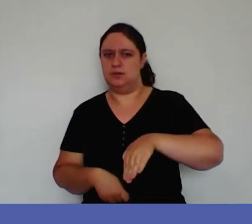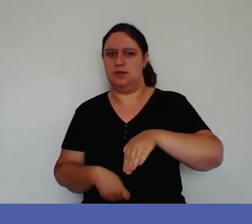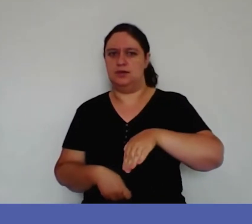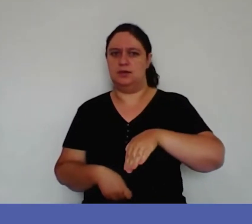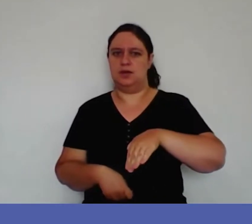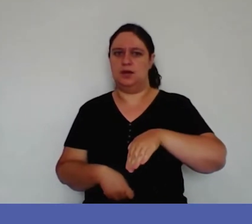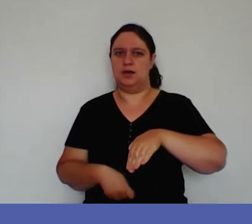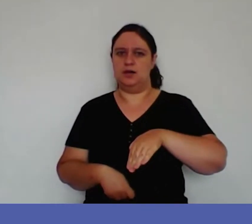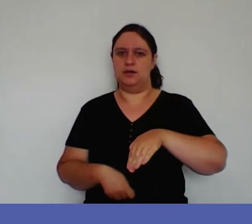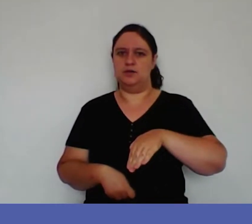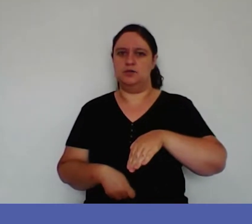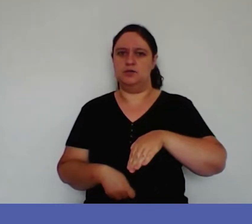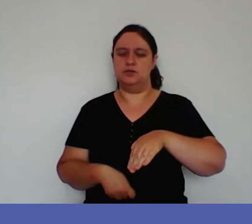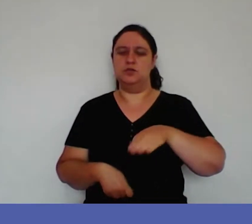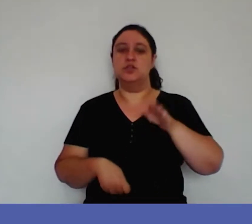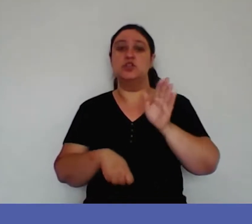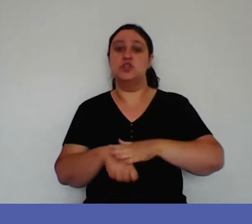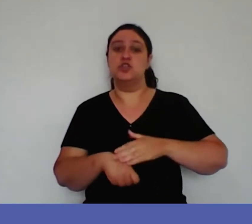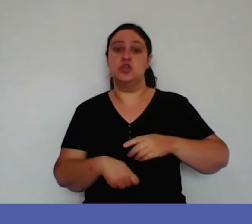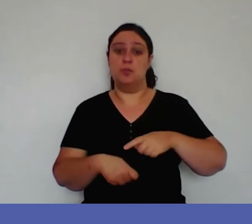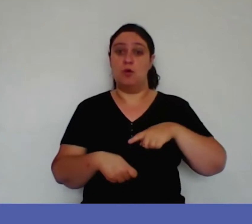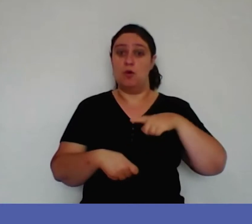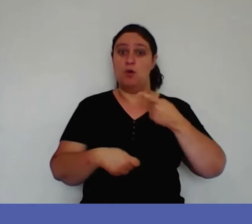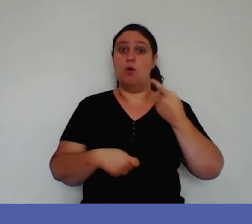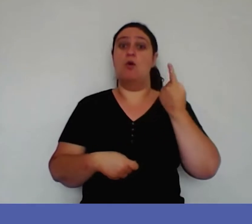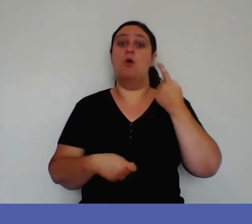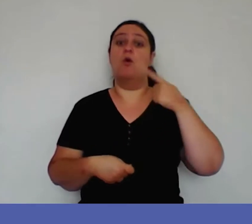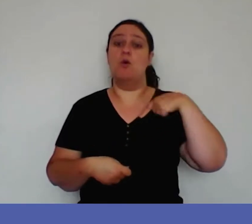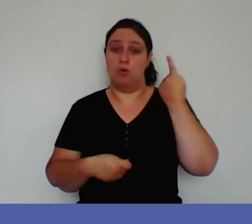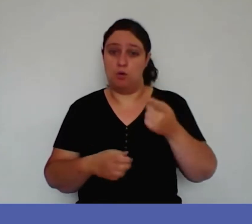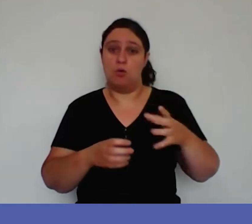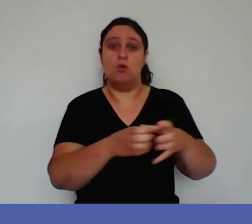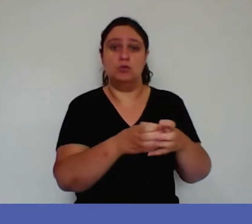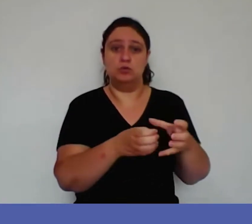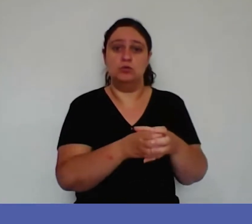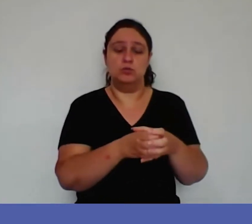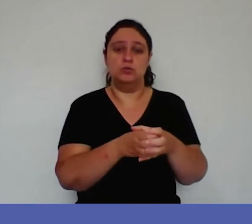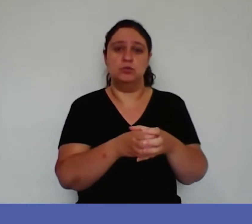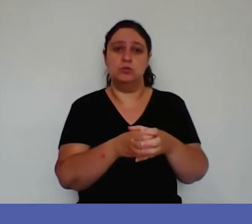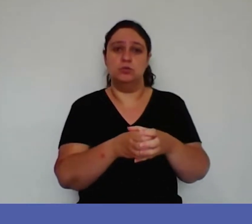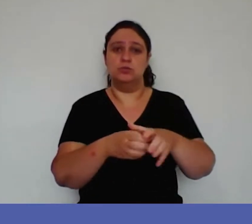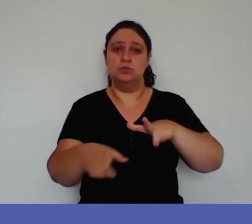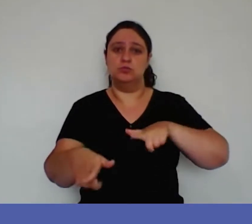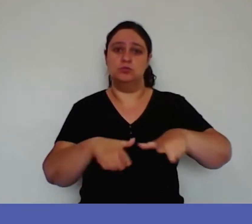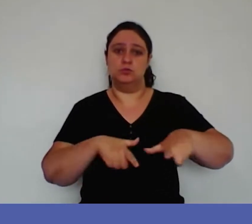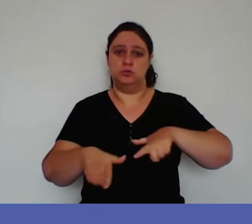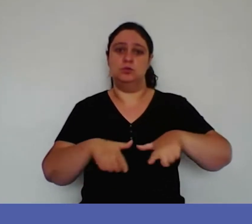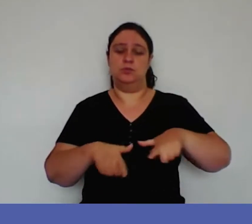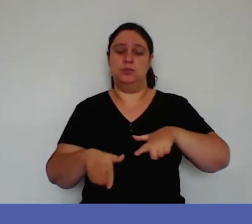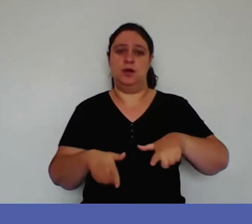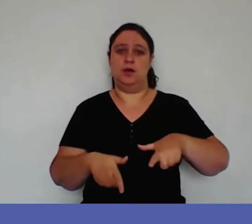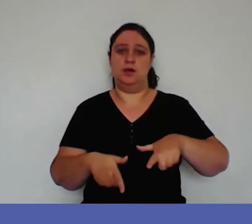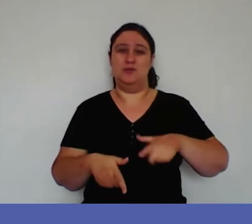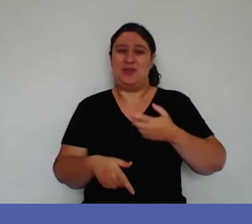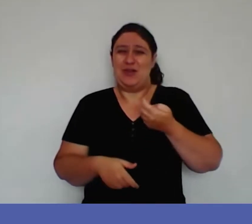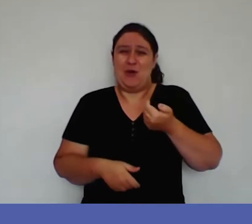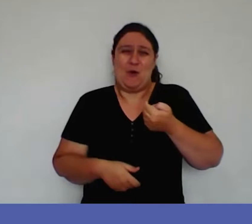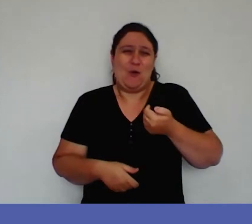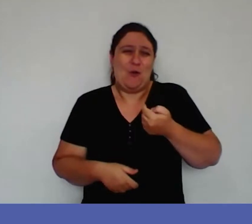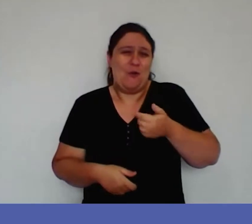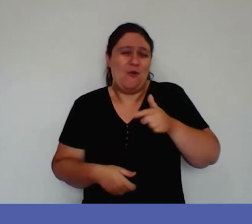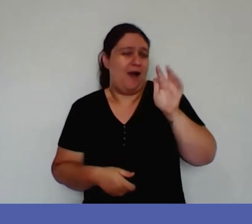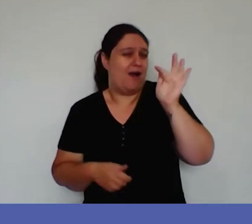grupo. E esse grupo é o grupo, né, da 11ª hora. É o grupo